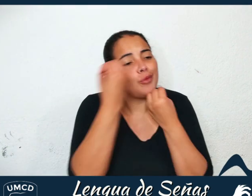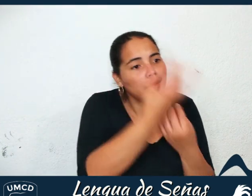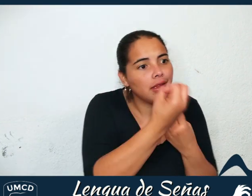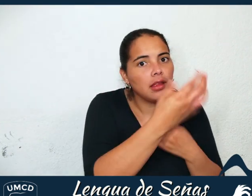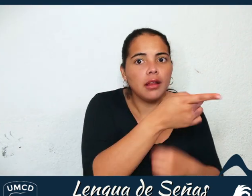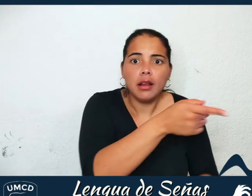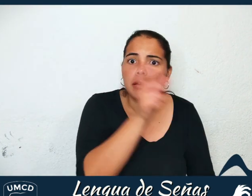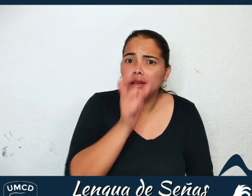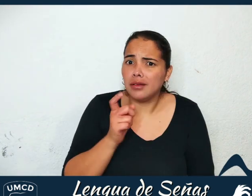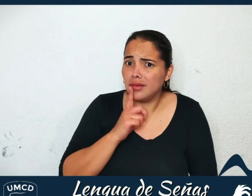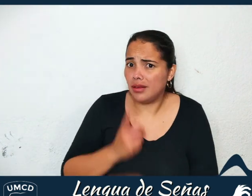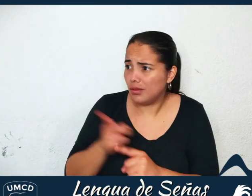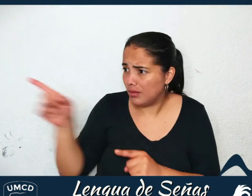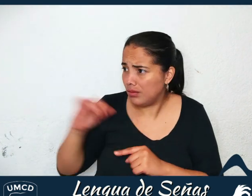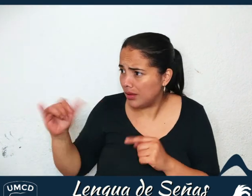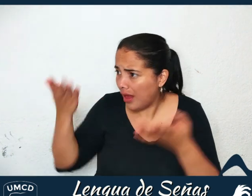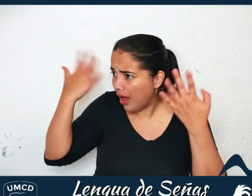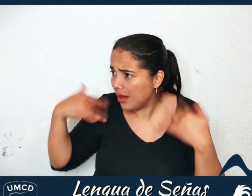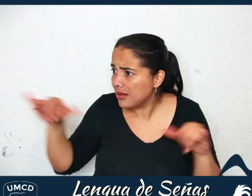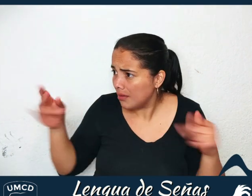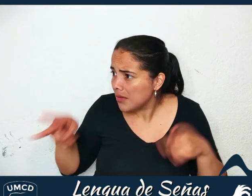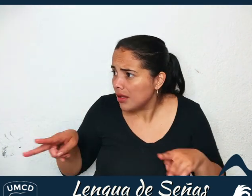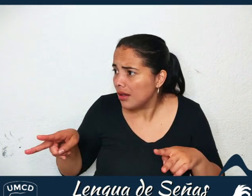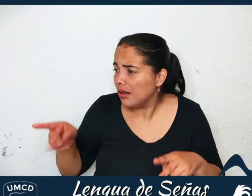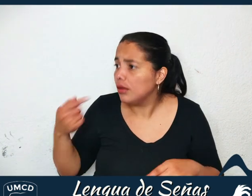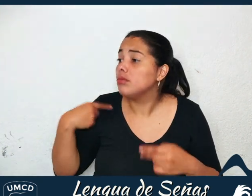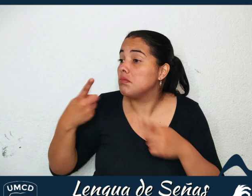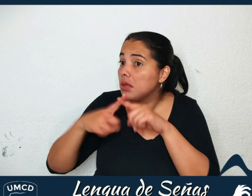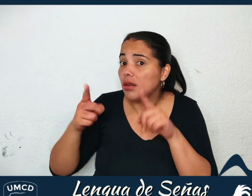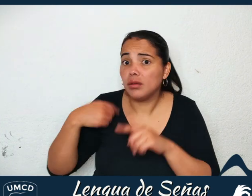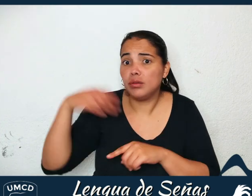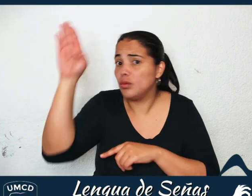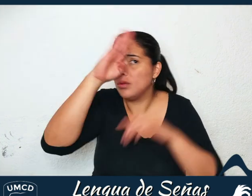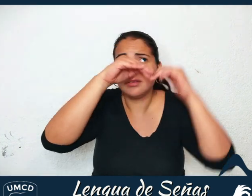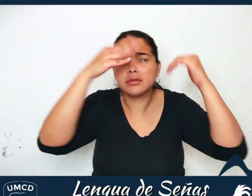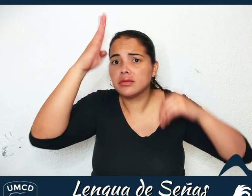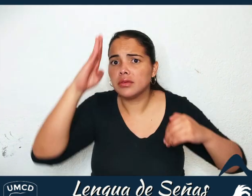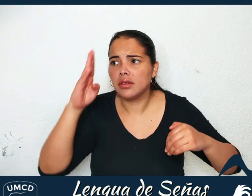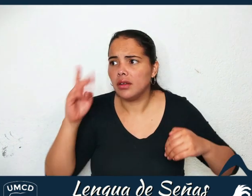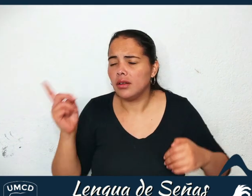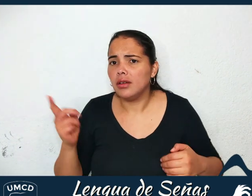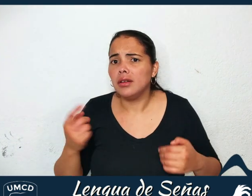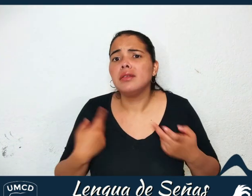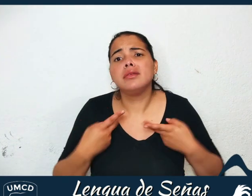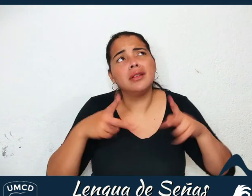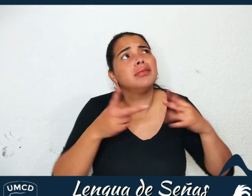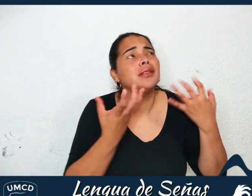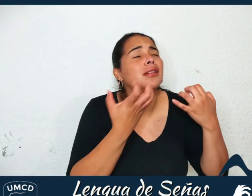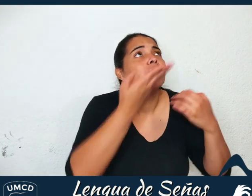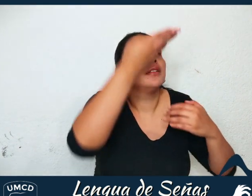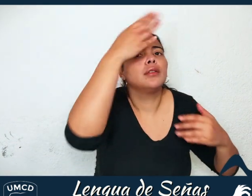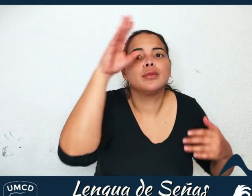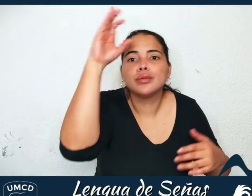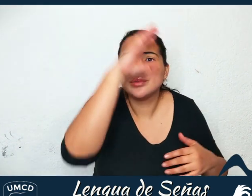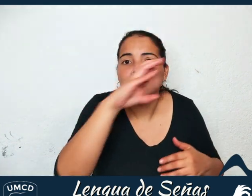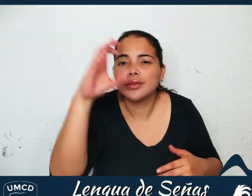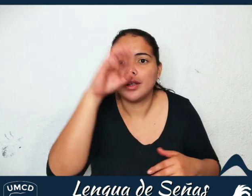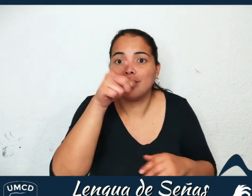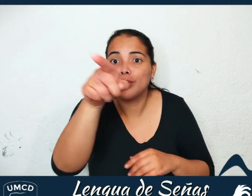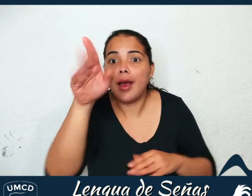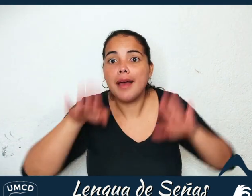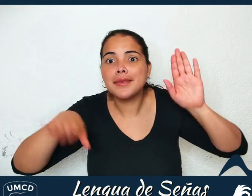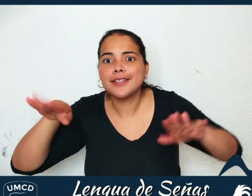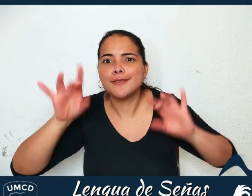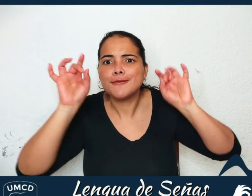encontrar ese anhelo, ese aliento que tanto necesitan. Entonces Dios nos pone a nosotros,